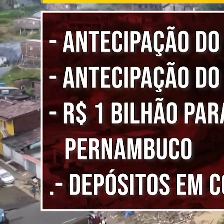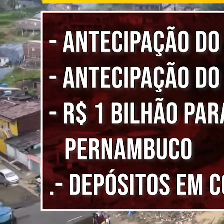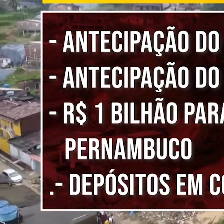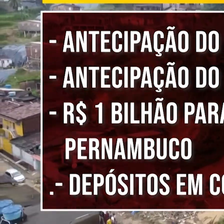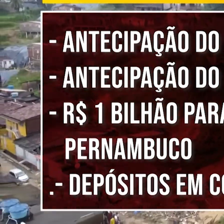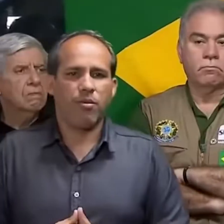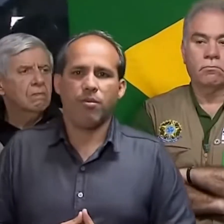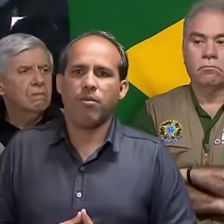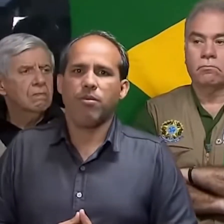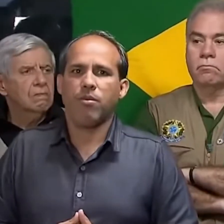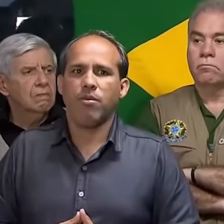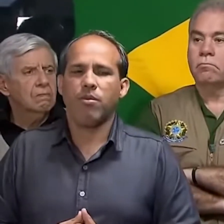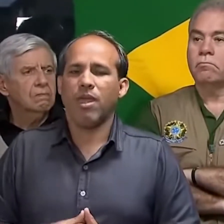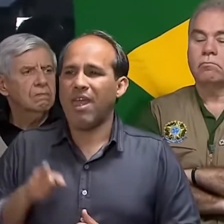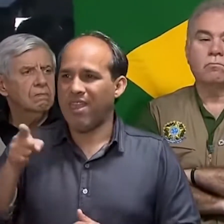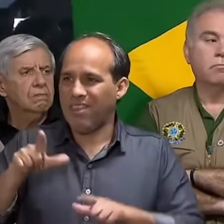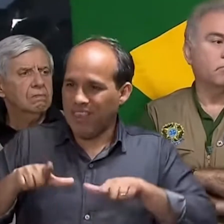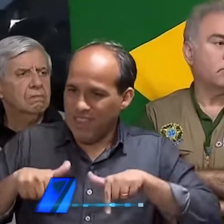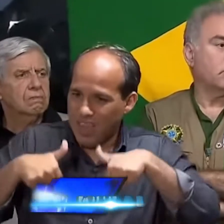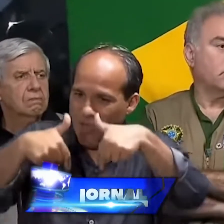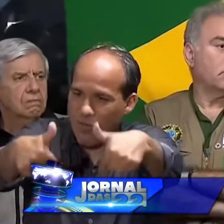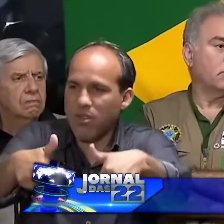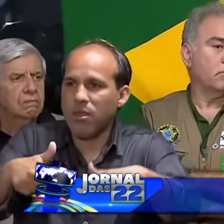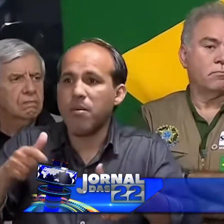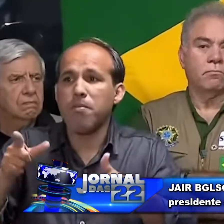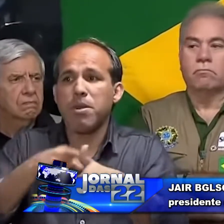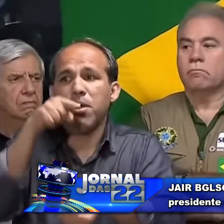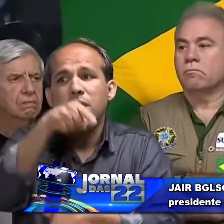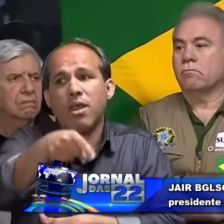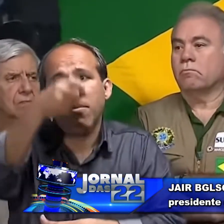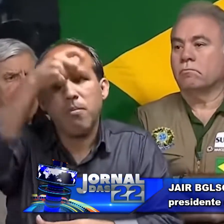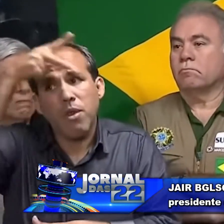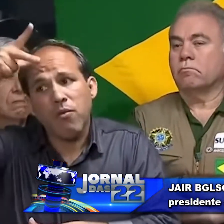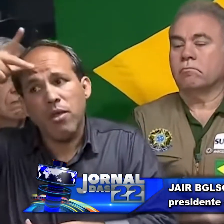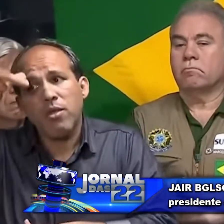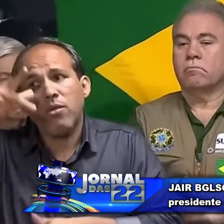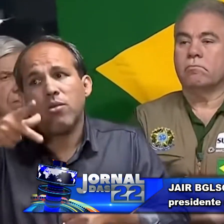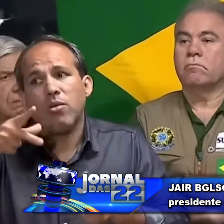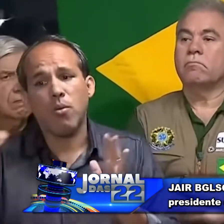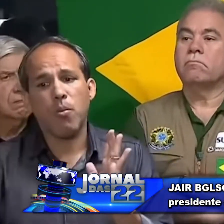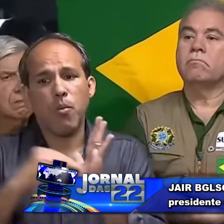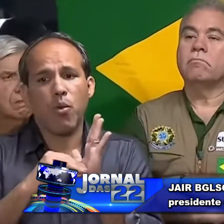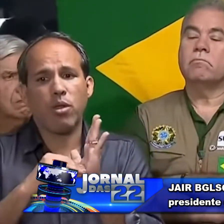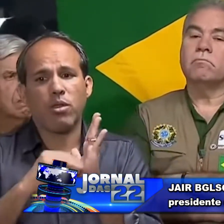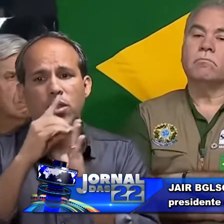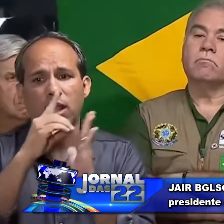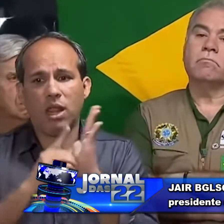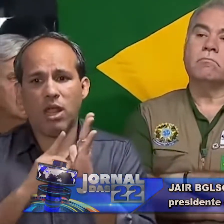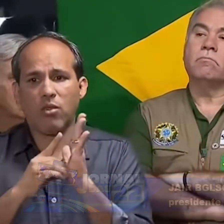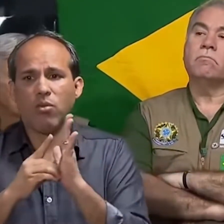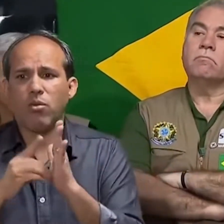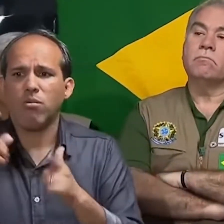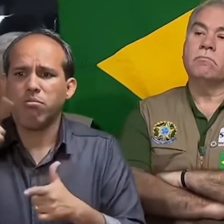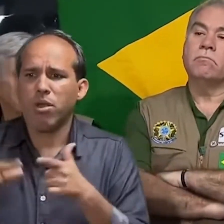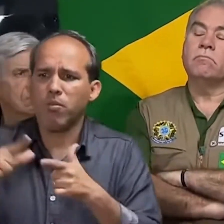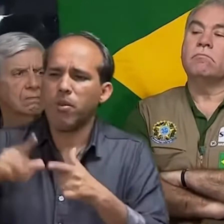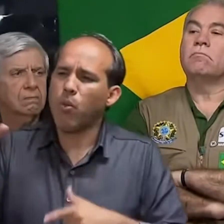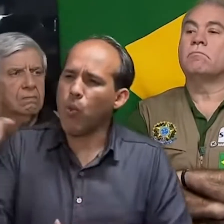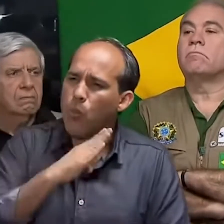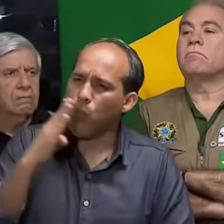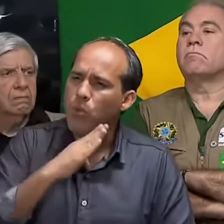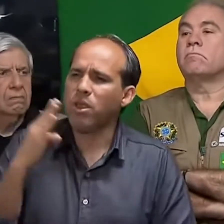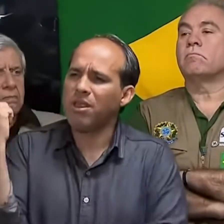federal for acionado iniciativa começa com o respectivo prefeito de questão do qualidade total ou